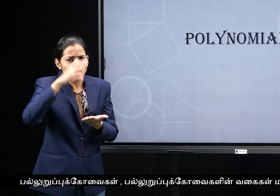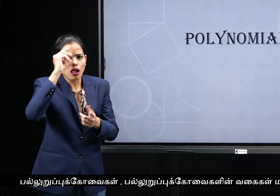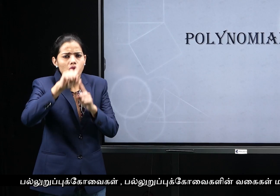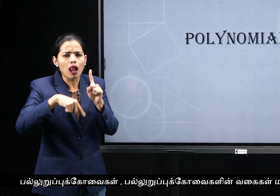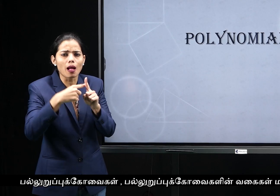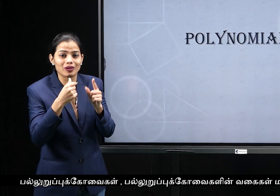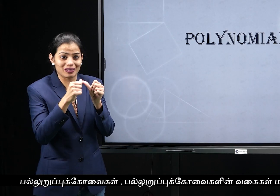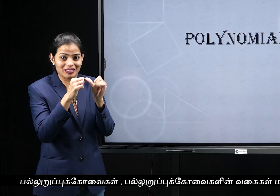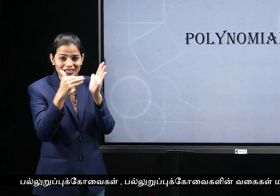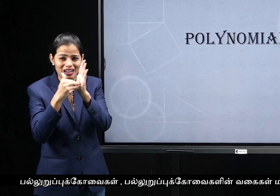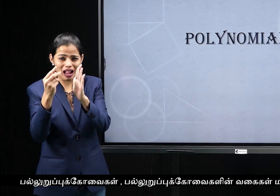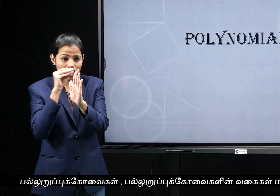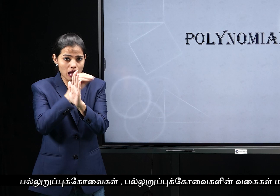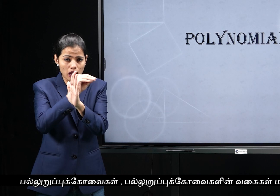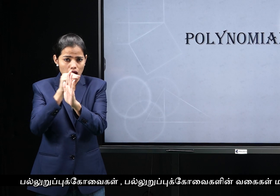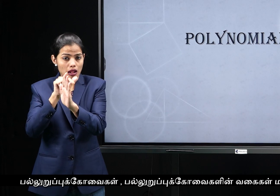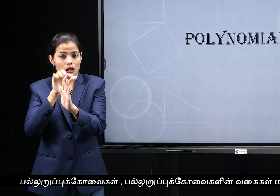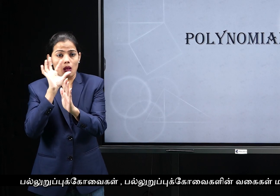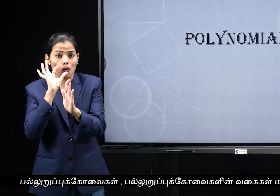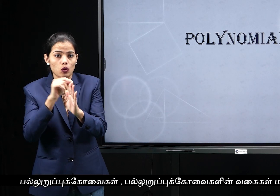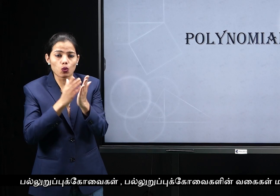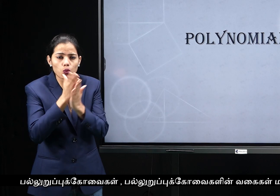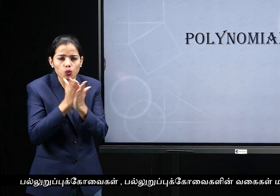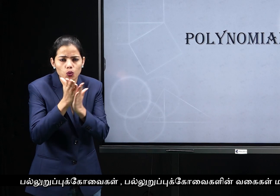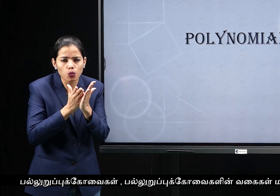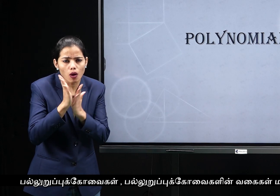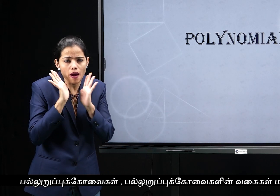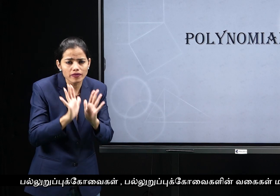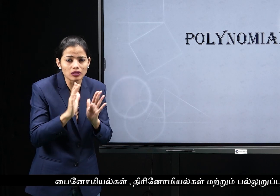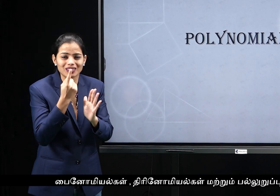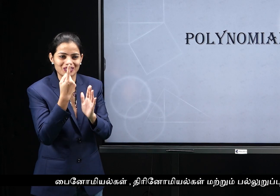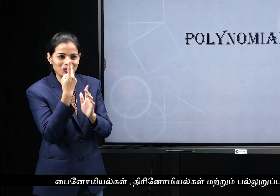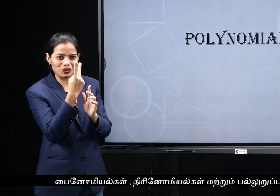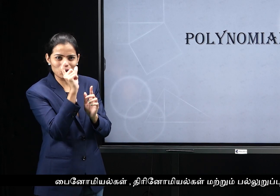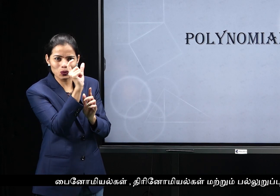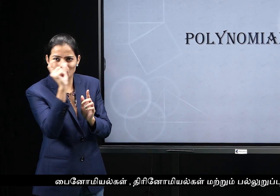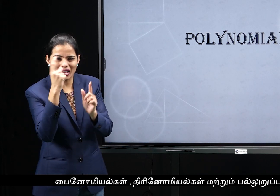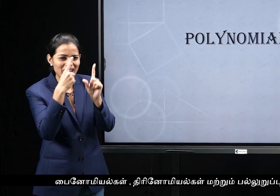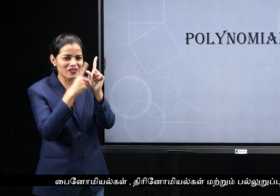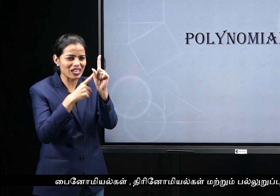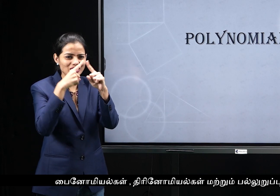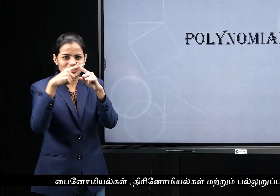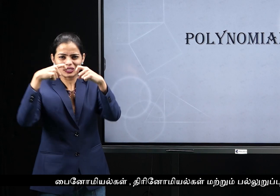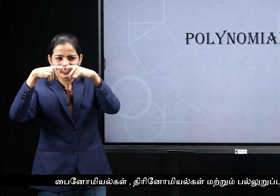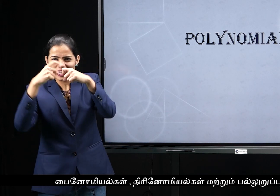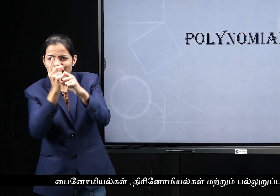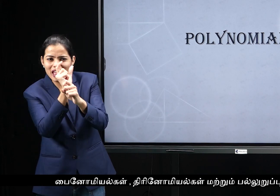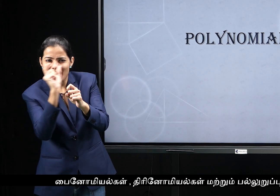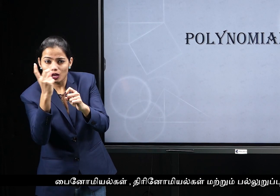பல்லுறுப்புக்கோவைகள், பல்லுறுப்புக்கோவைகளின் வகைகள் மற்றும் மோனோமியல், பைனோமியல், ட்ரைனோமியல் மற்றும்